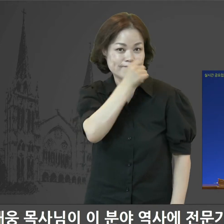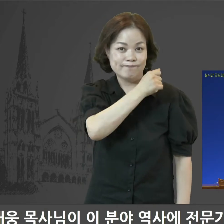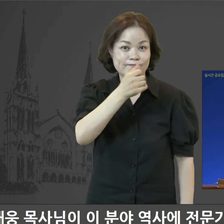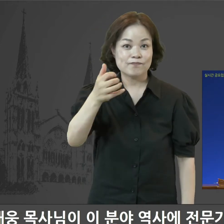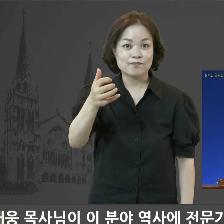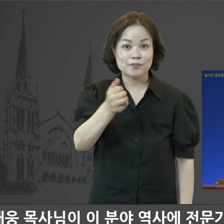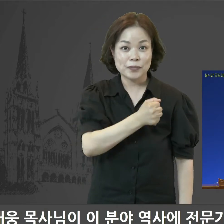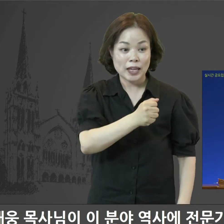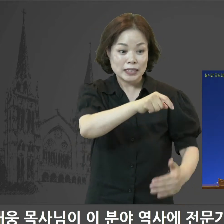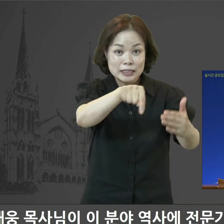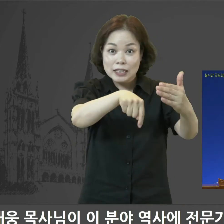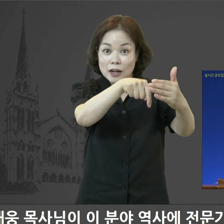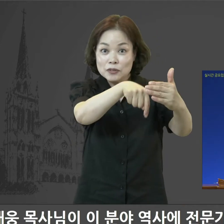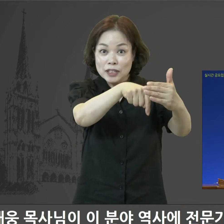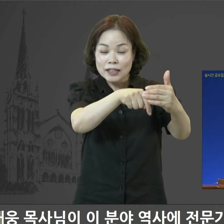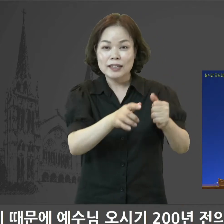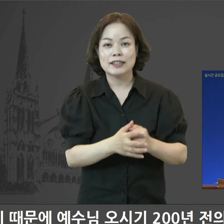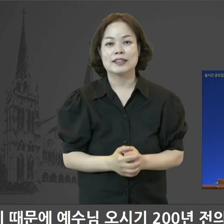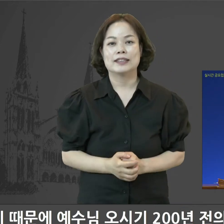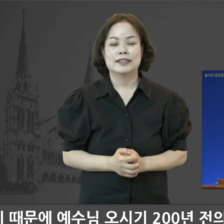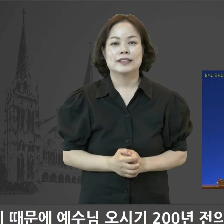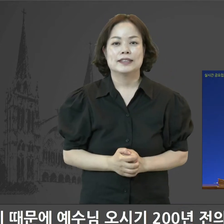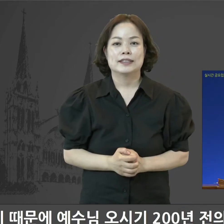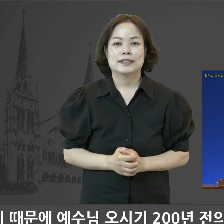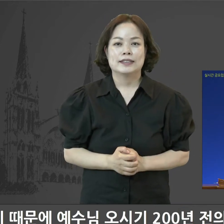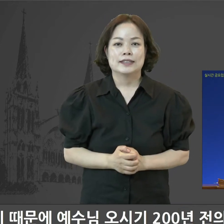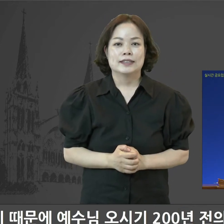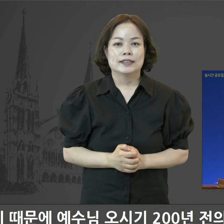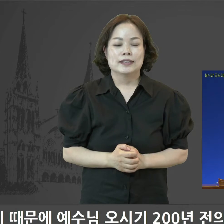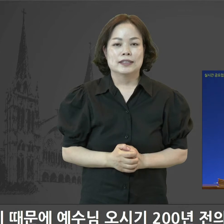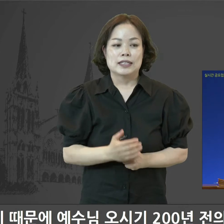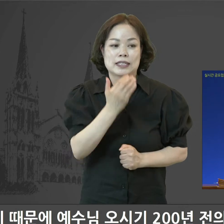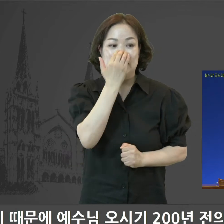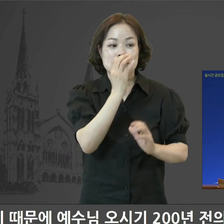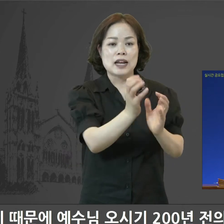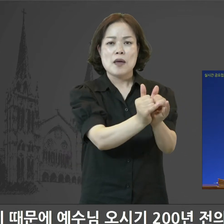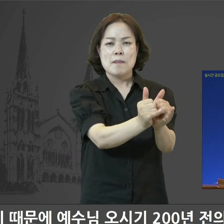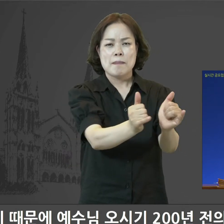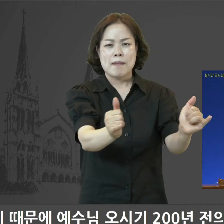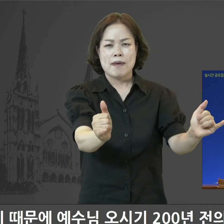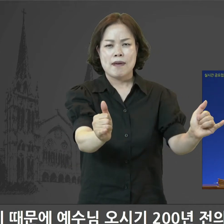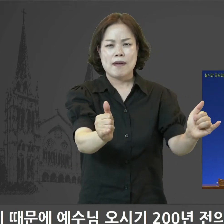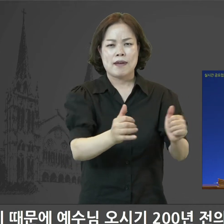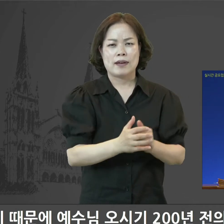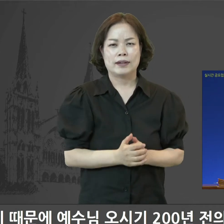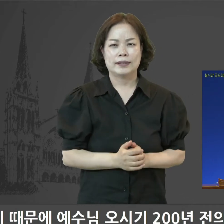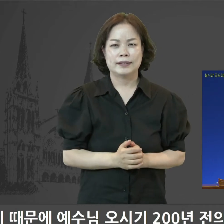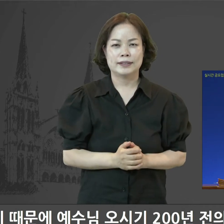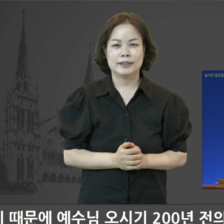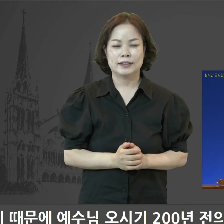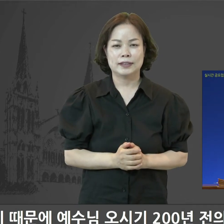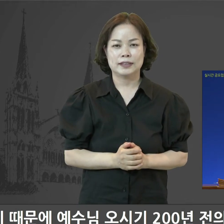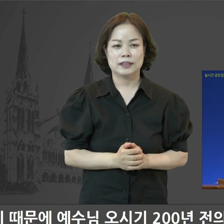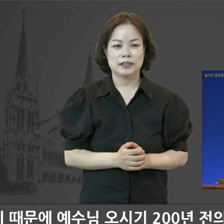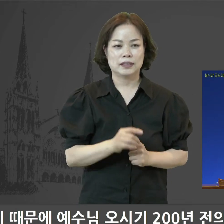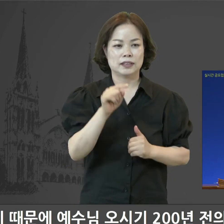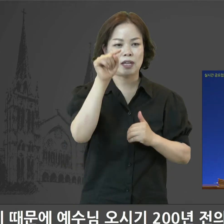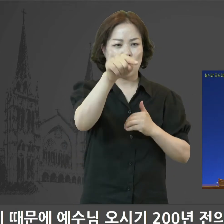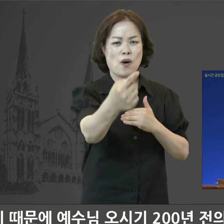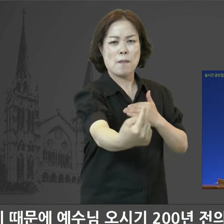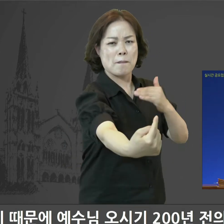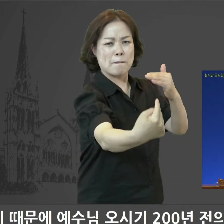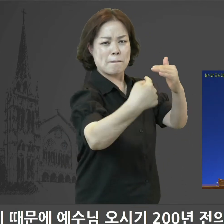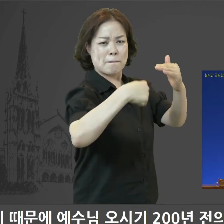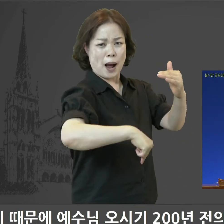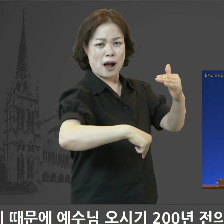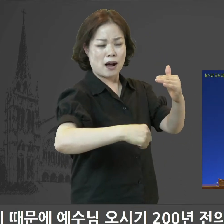이제 그 역사 가운데 이스라엘 백성들이 이제 그 외적의 침입을 받습니다. 그래서